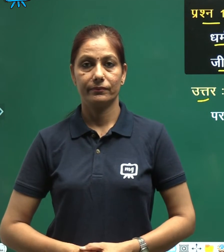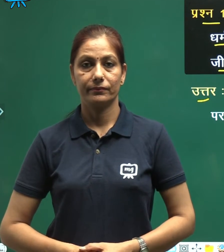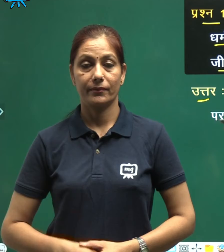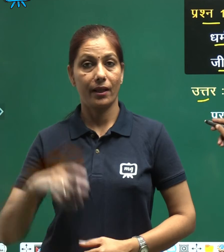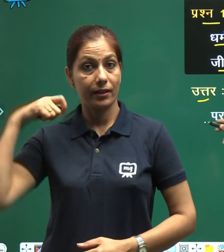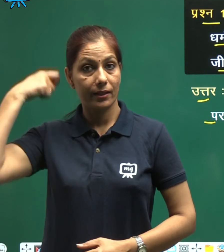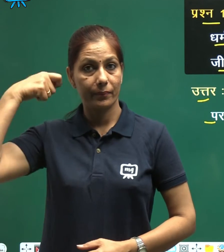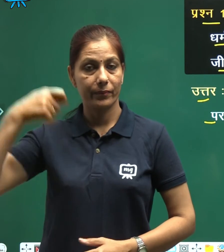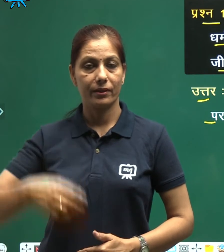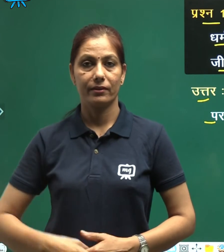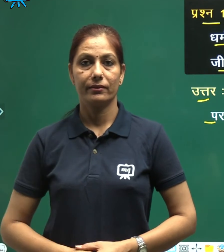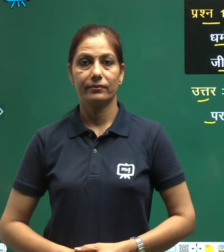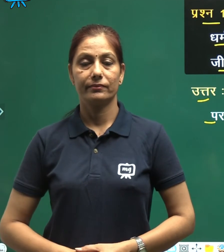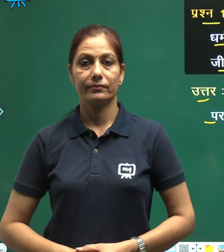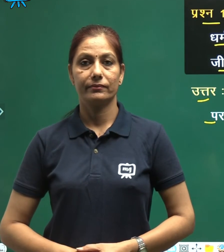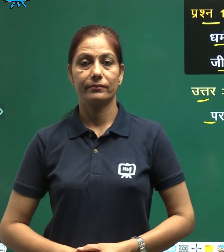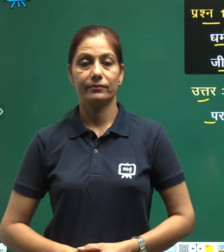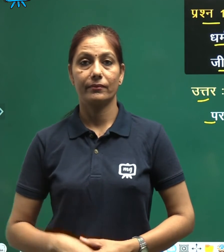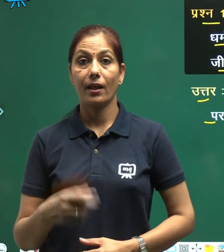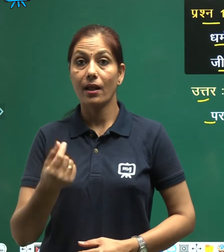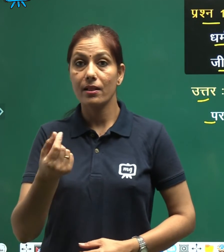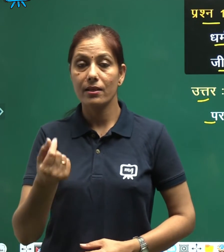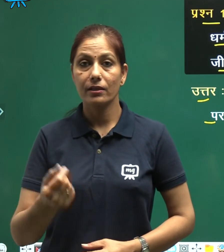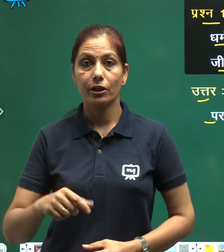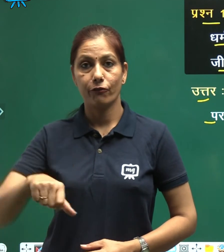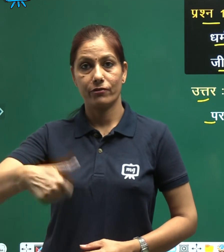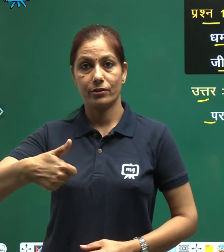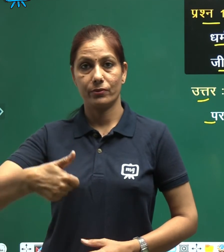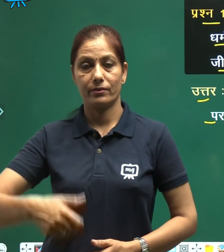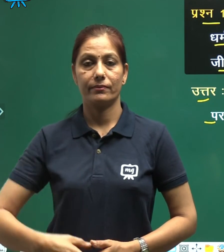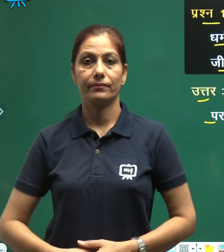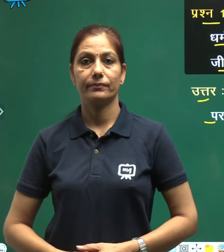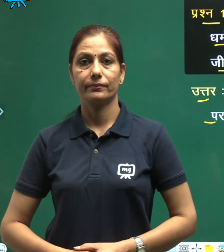धर्म पर धन की विजय हुई।